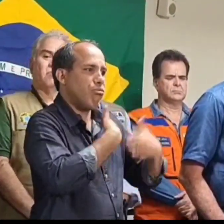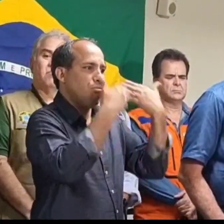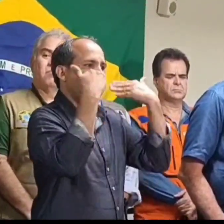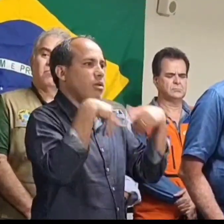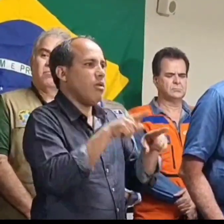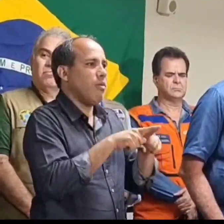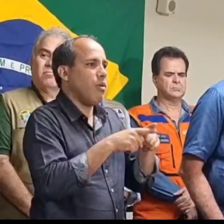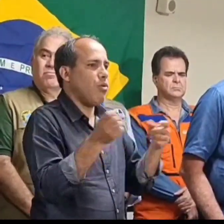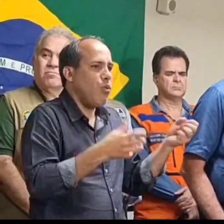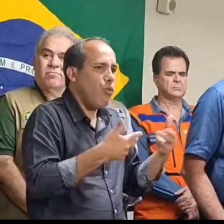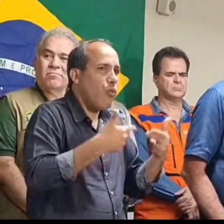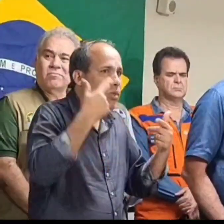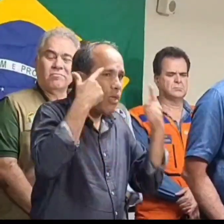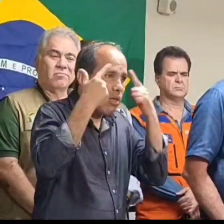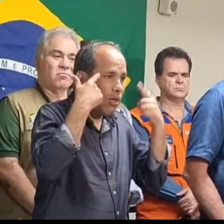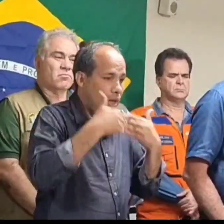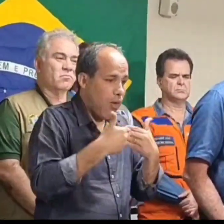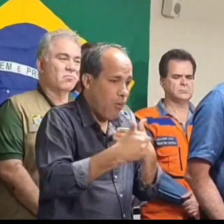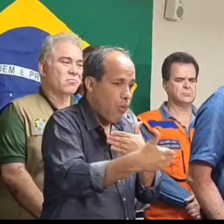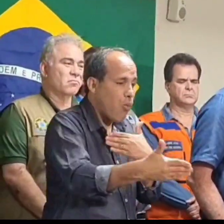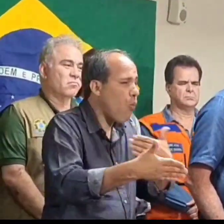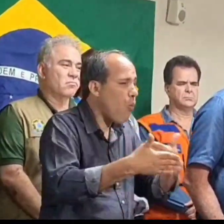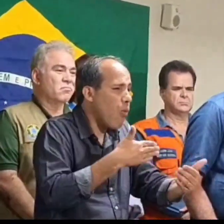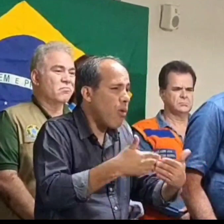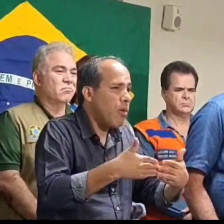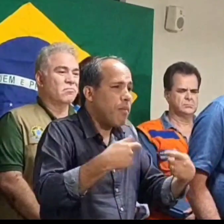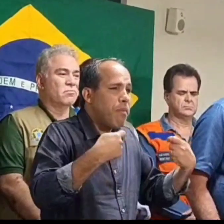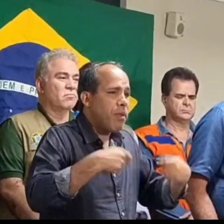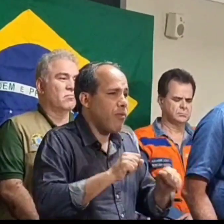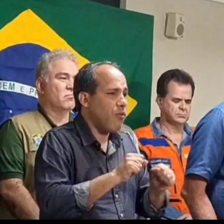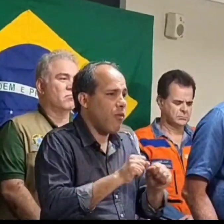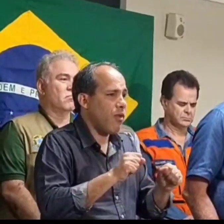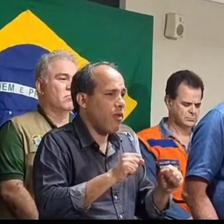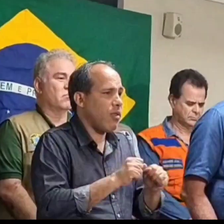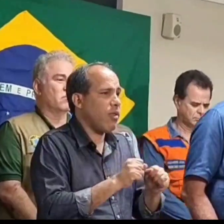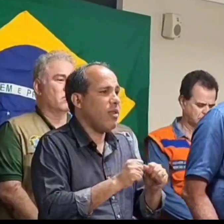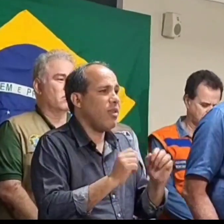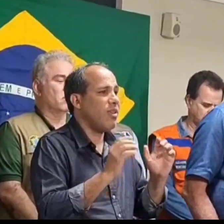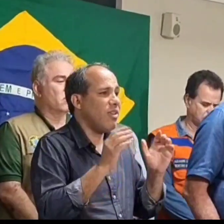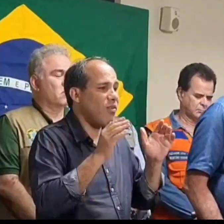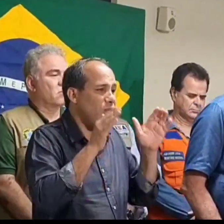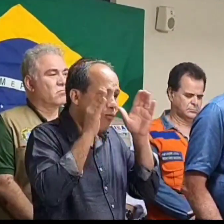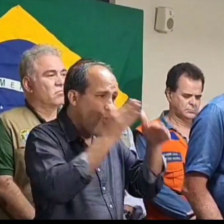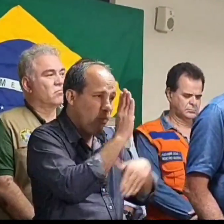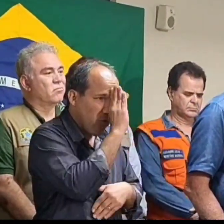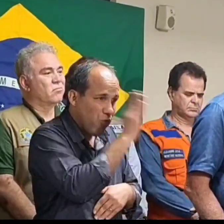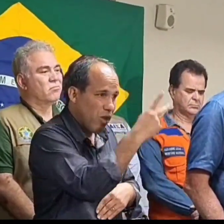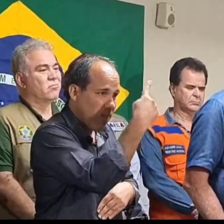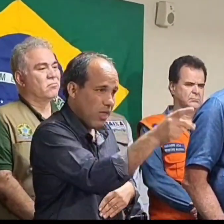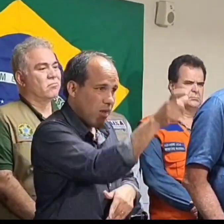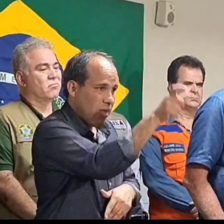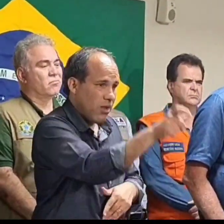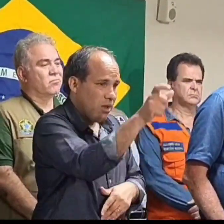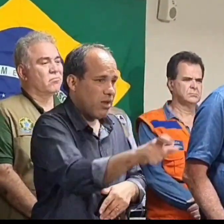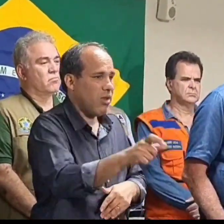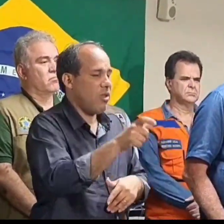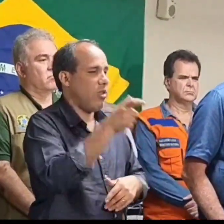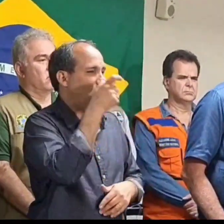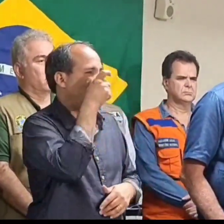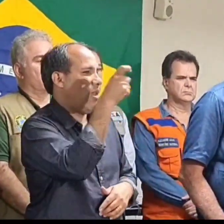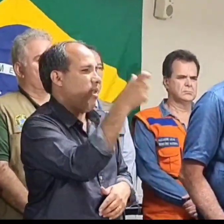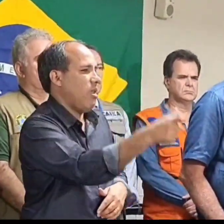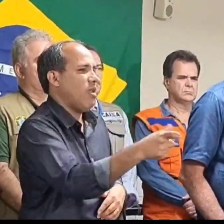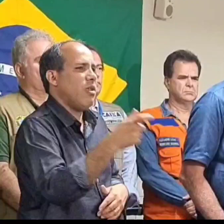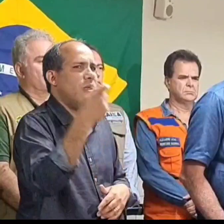e daqui para frente, tudo que nós pudermos fazer e entregar diretamente para os interessados, sem passar